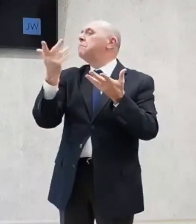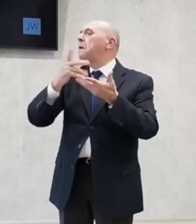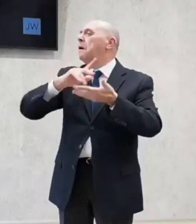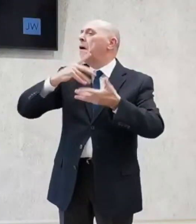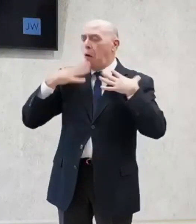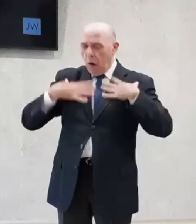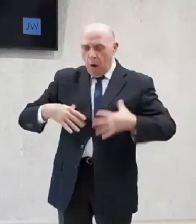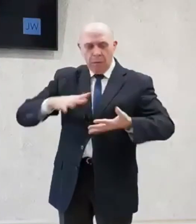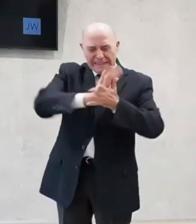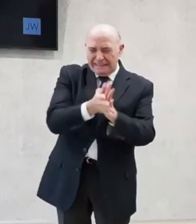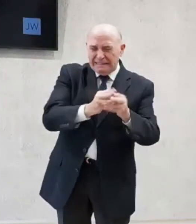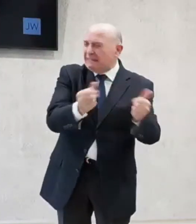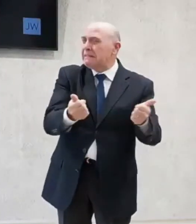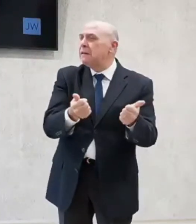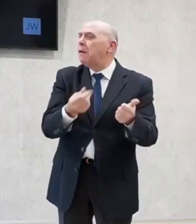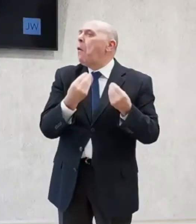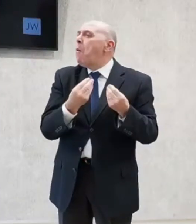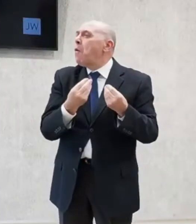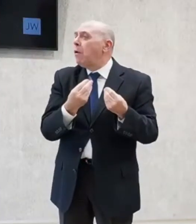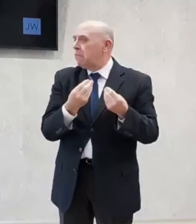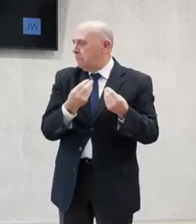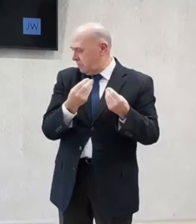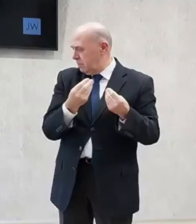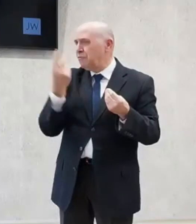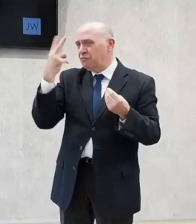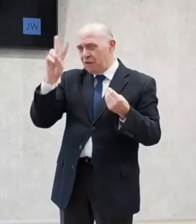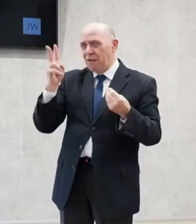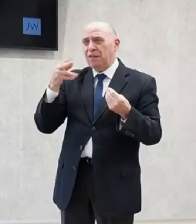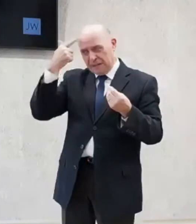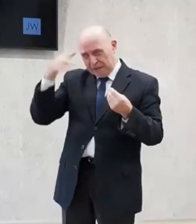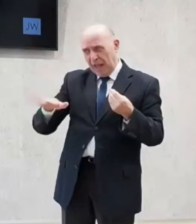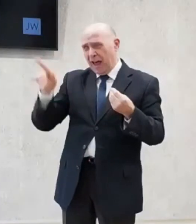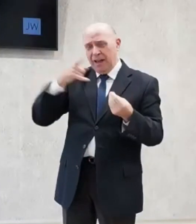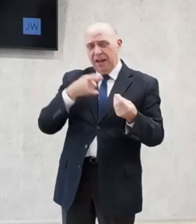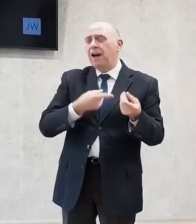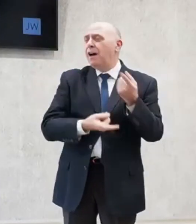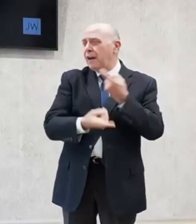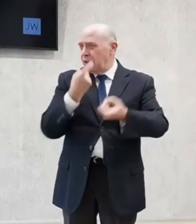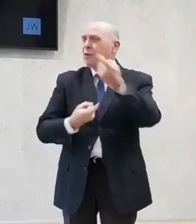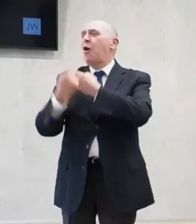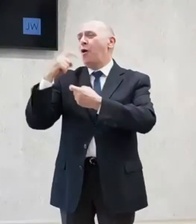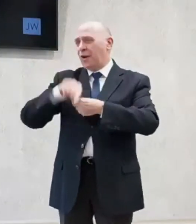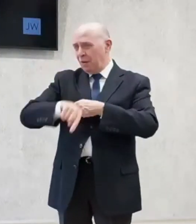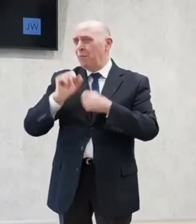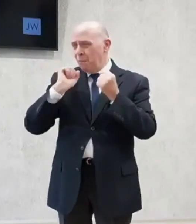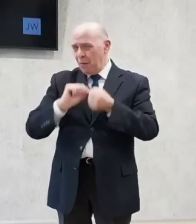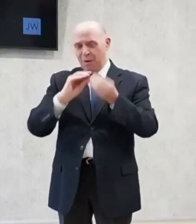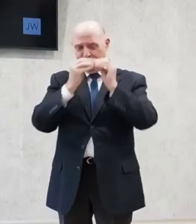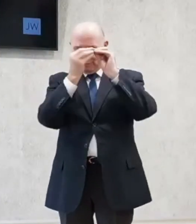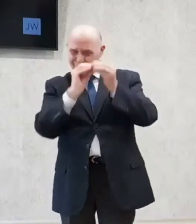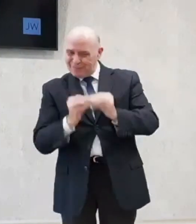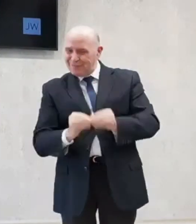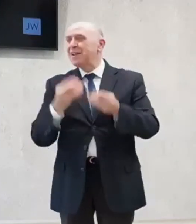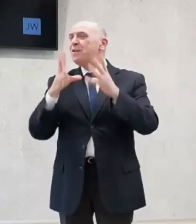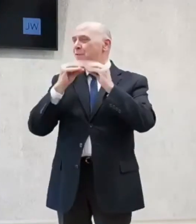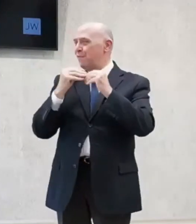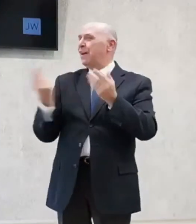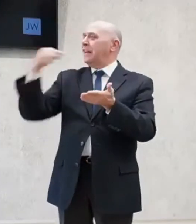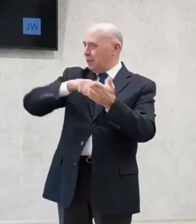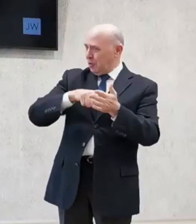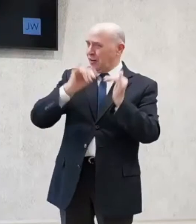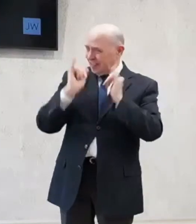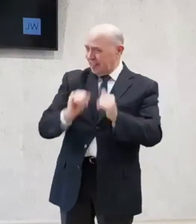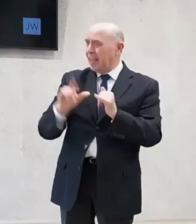gioverà la Risurrezione anche per quelle persone Non abbiamo dubbi e Lina aveva questa certezza un altro passo